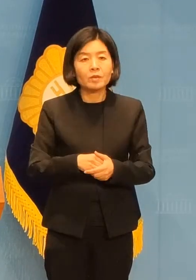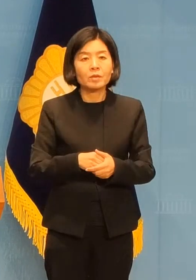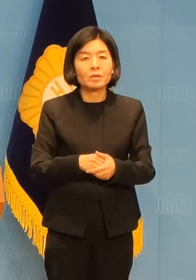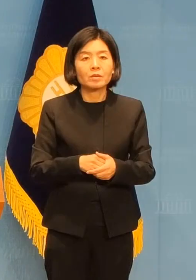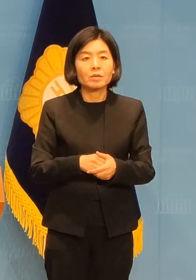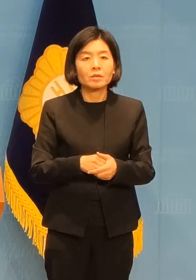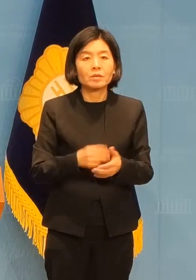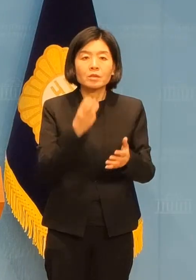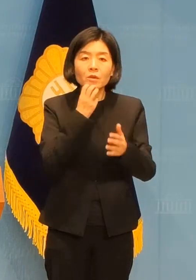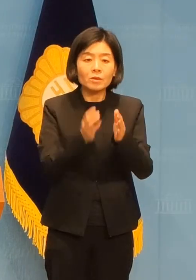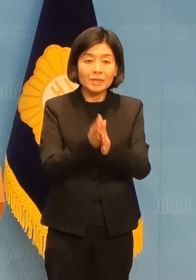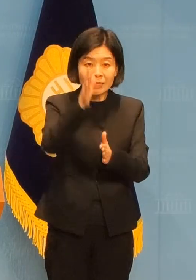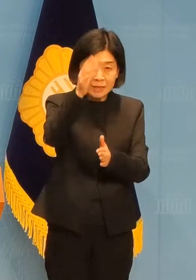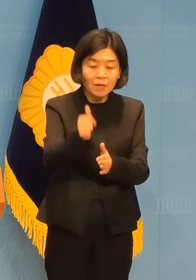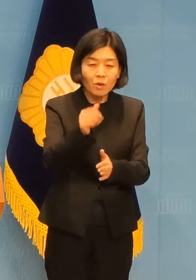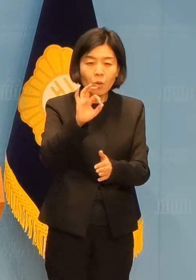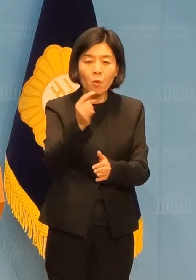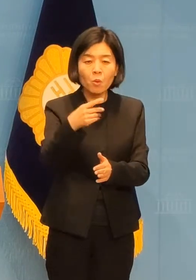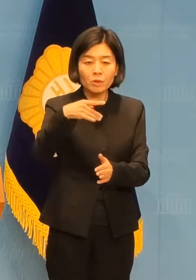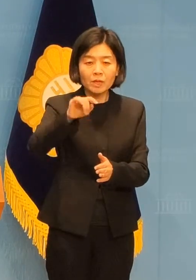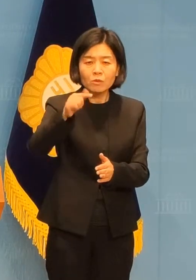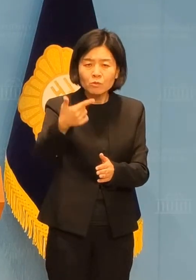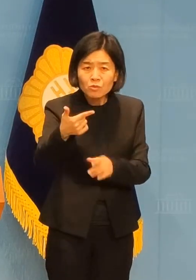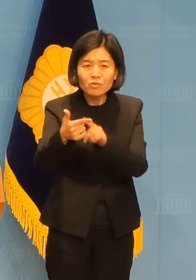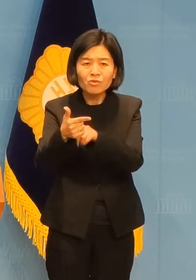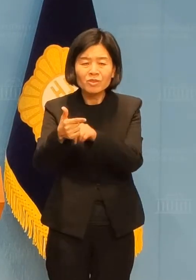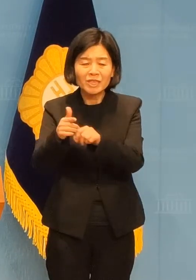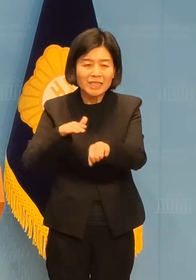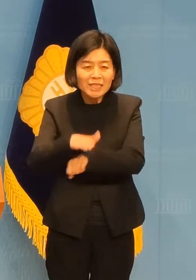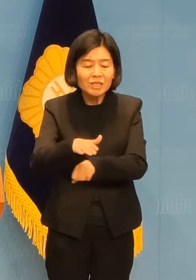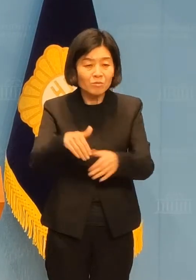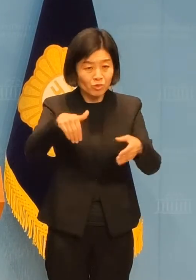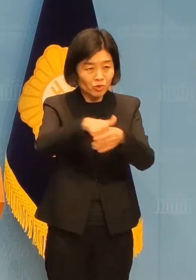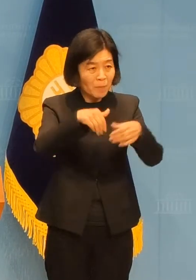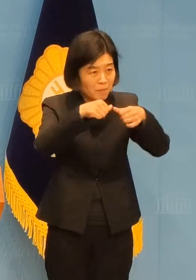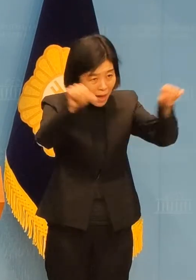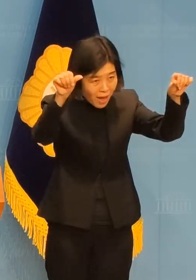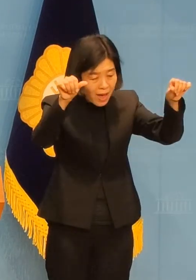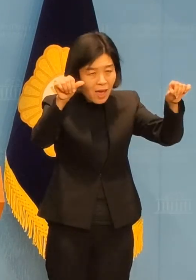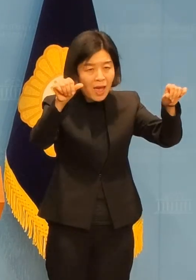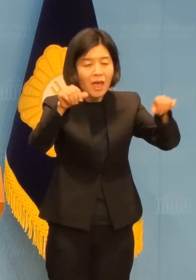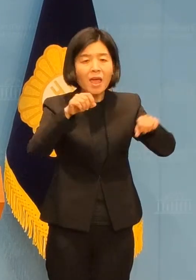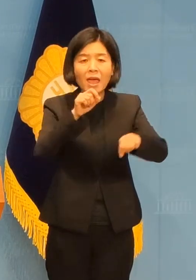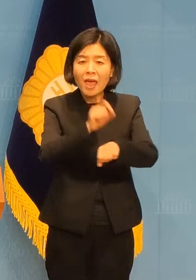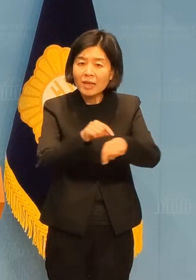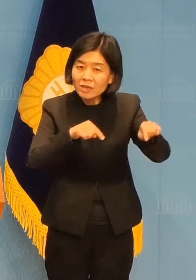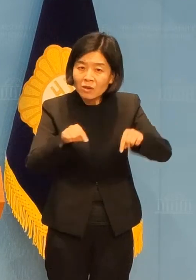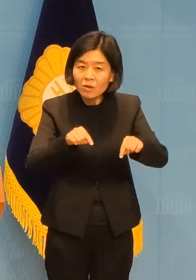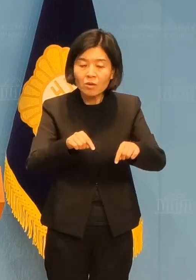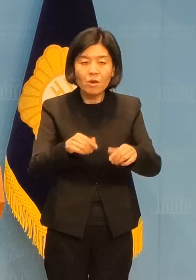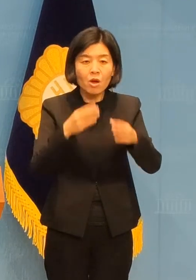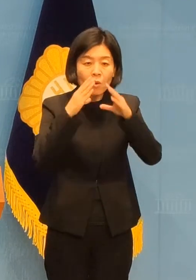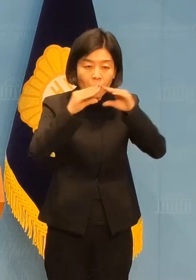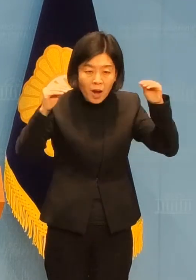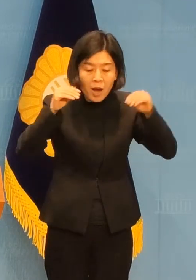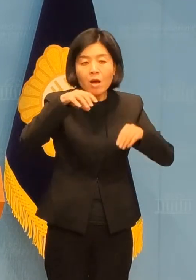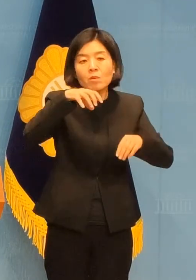오세훈 서울시장식 문화파괴 행정, 광화문 종묘 일대 개발을 즉시